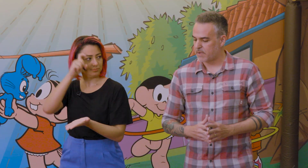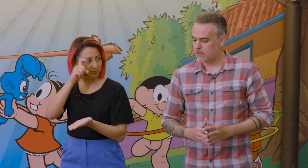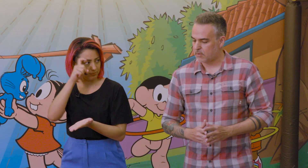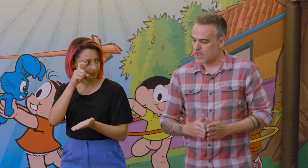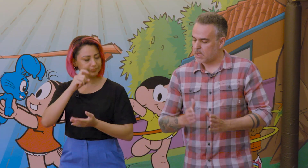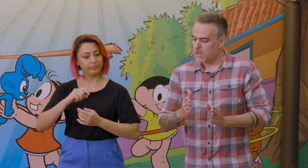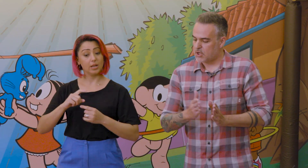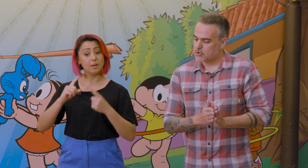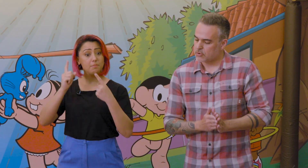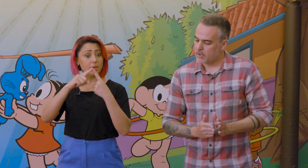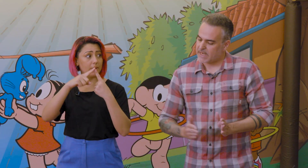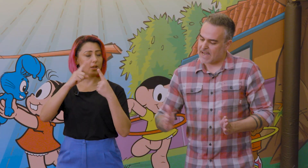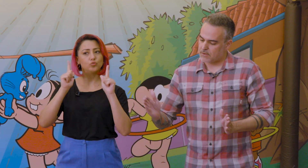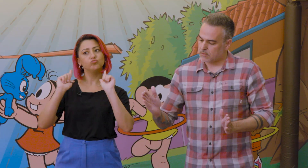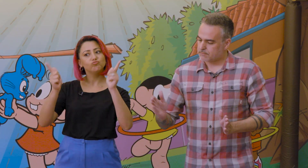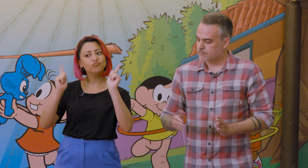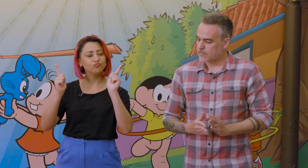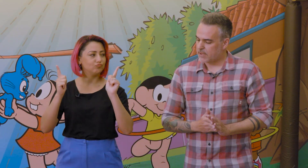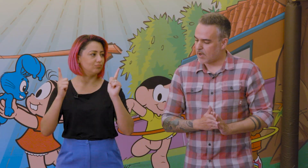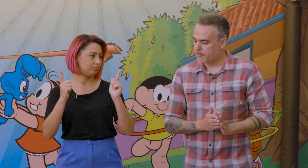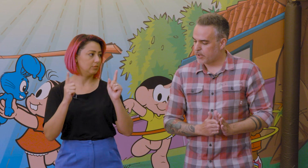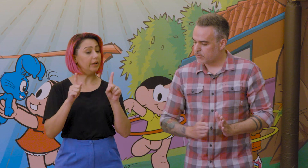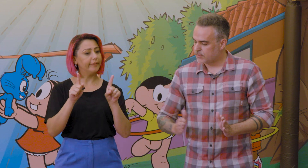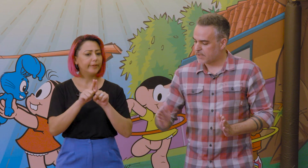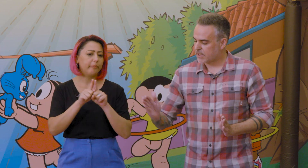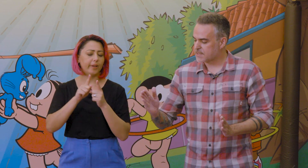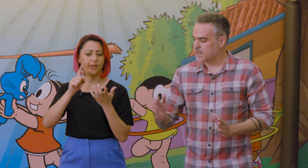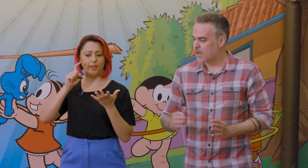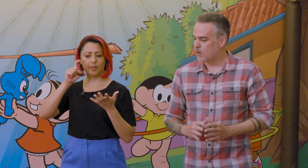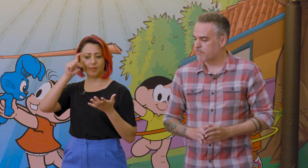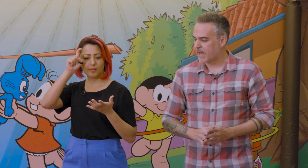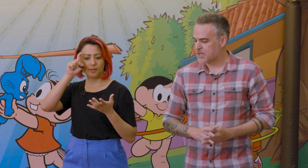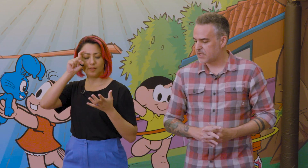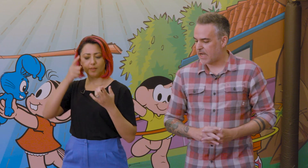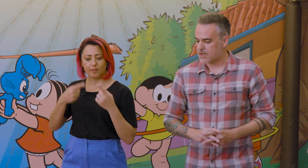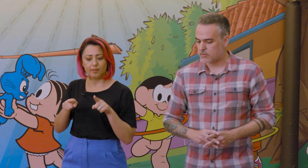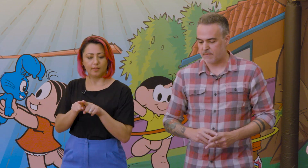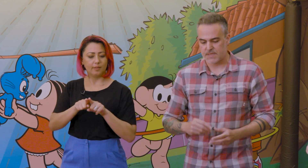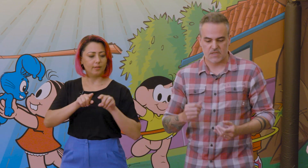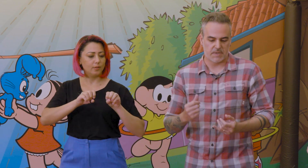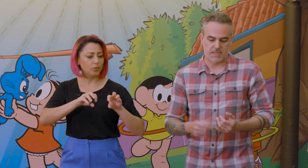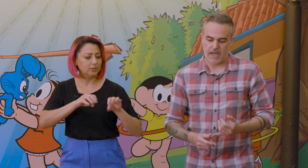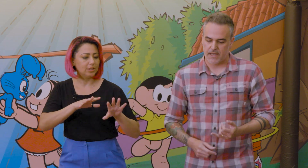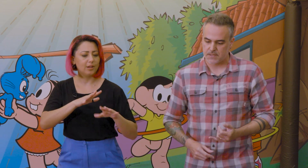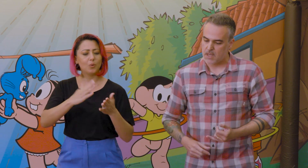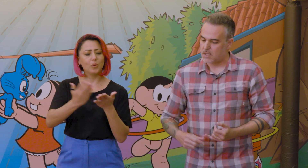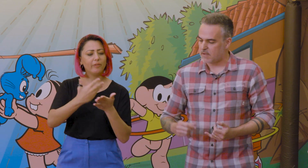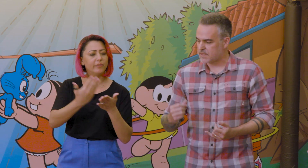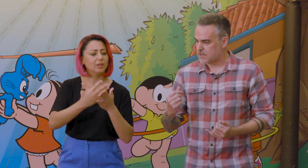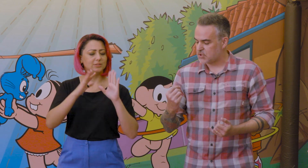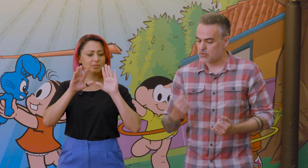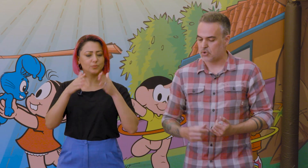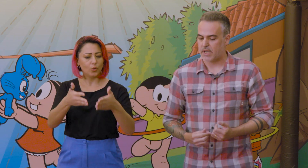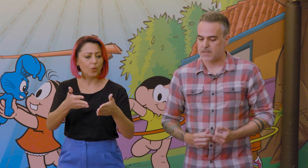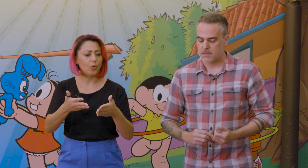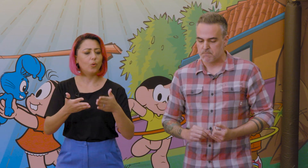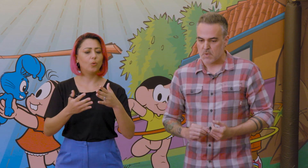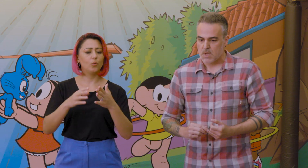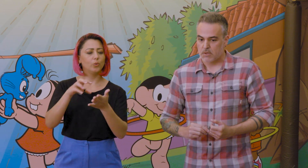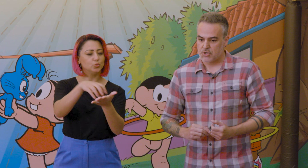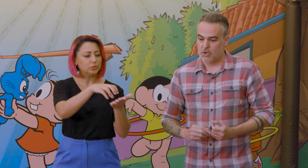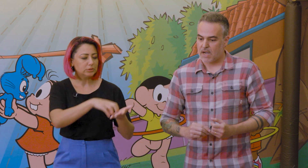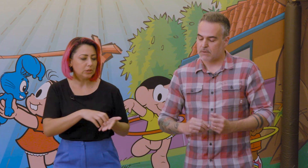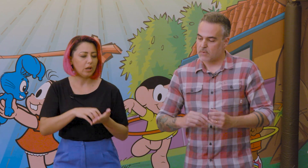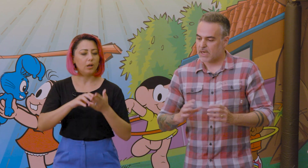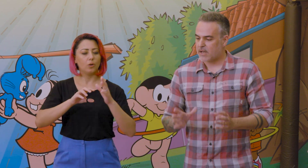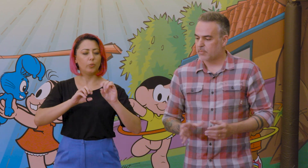primeiro momento, e de todo um legado, né, do apoio da educação, paradidático, revistas especiais, revistas institucionais.